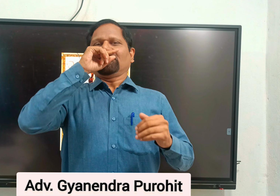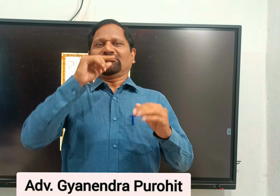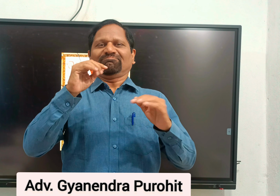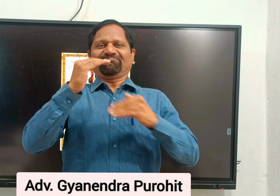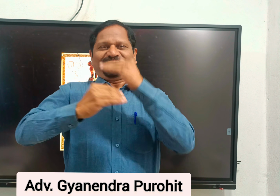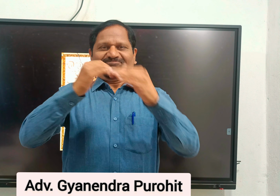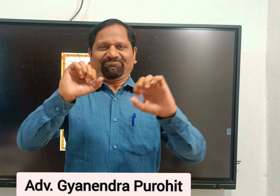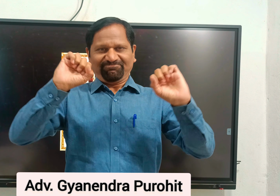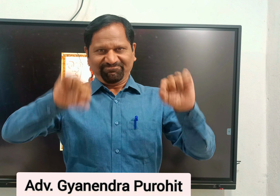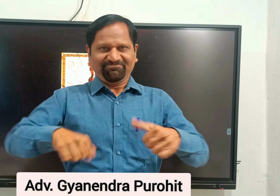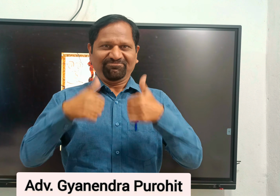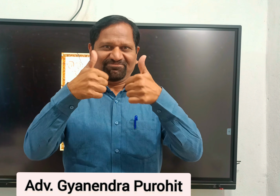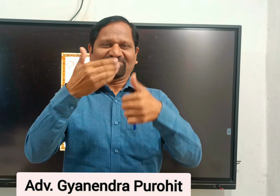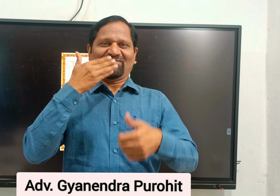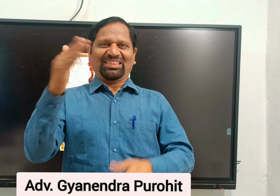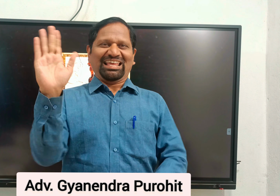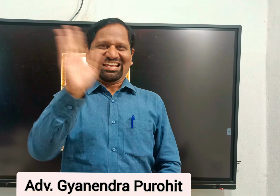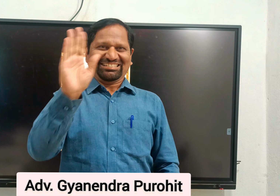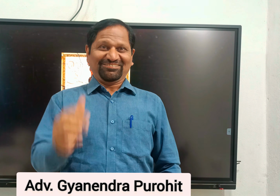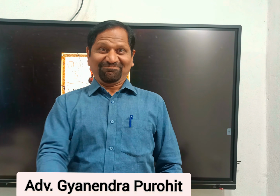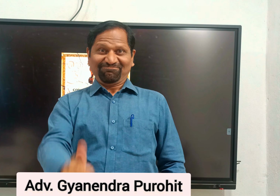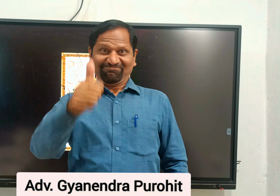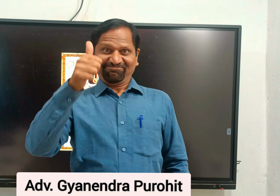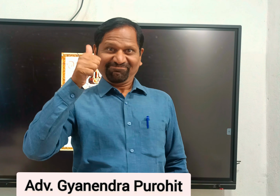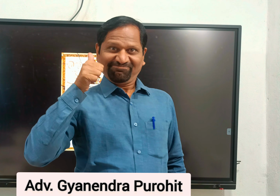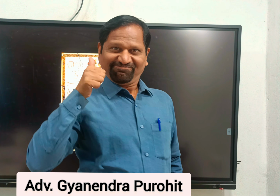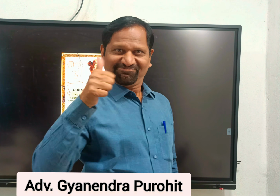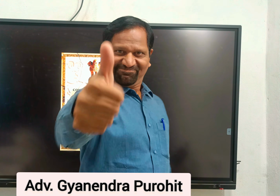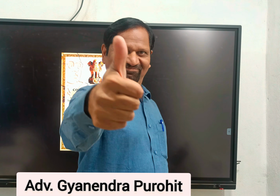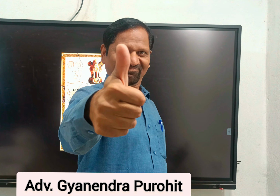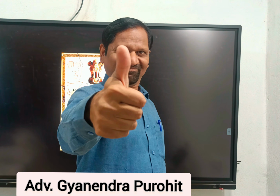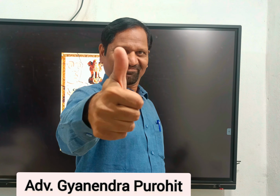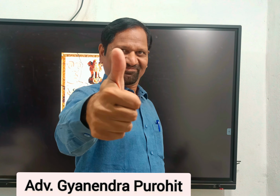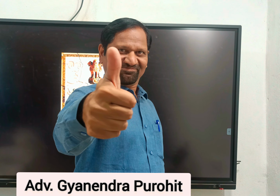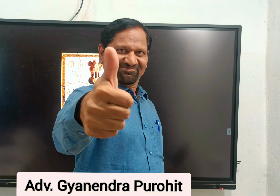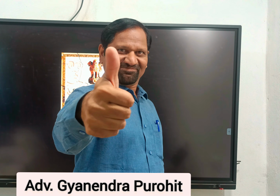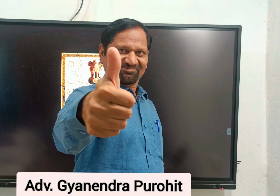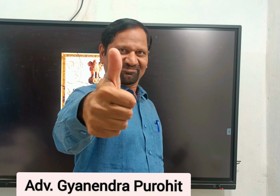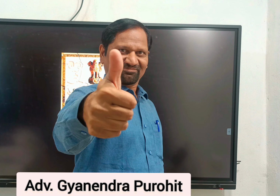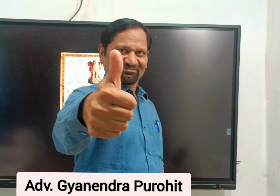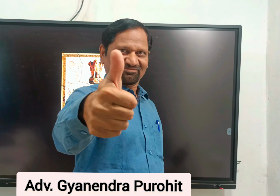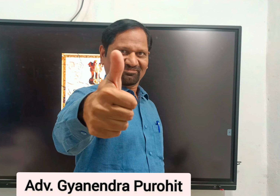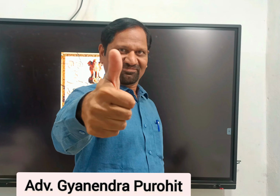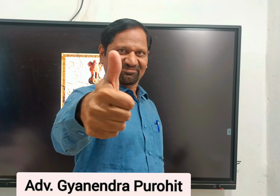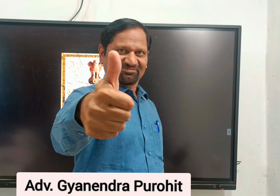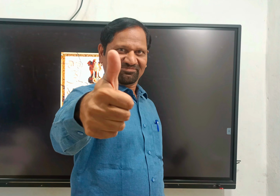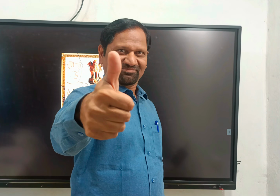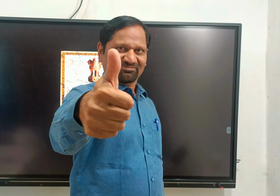26 नवंबर को संविधान दिवस की। धन्यवाद। जय हिंद। आपका स्वागत है।